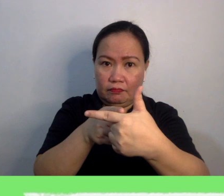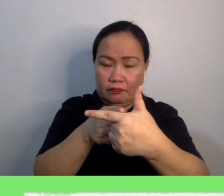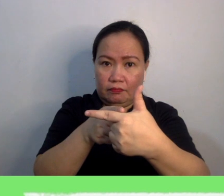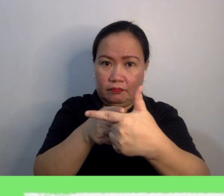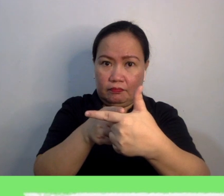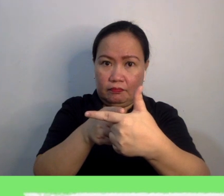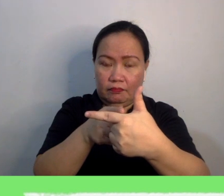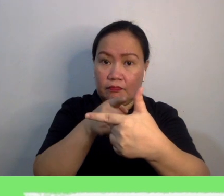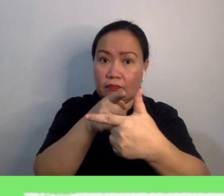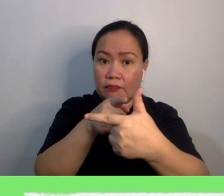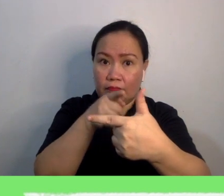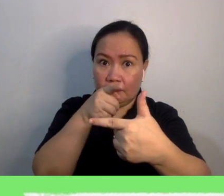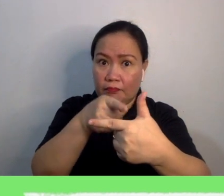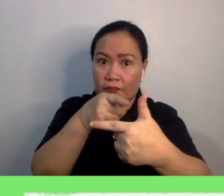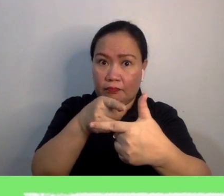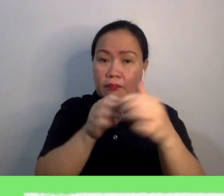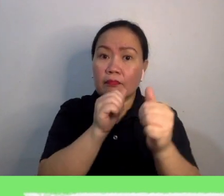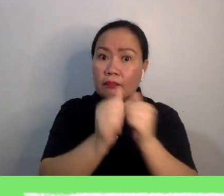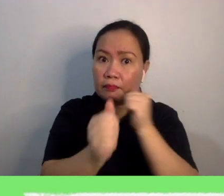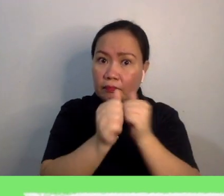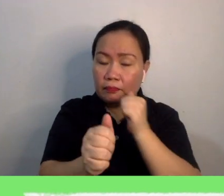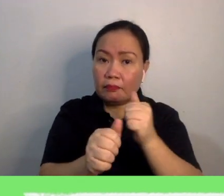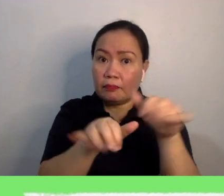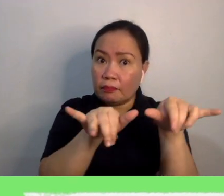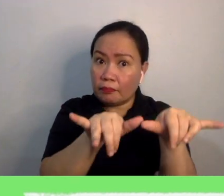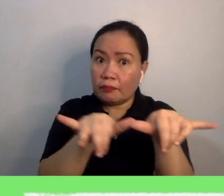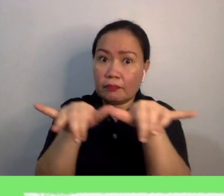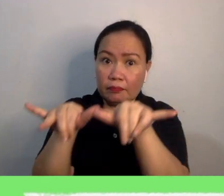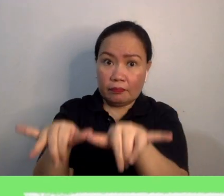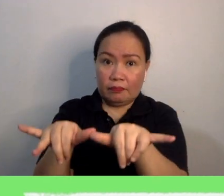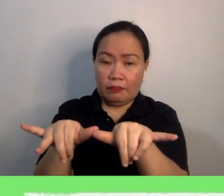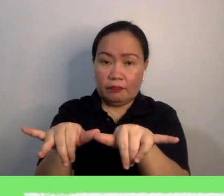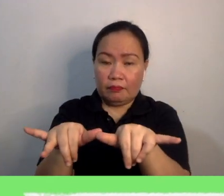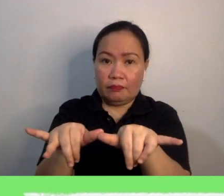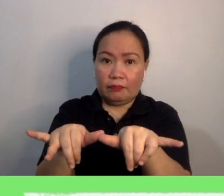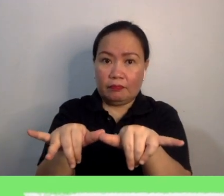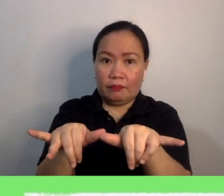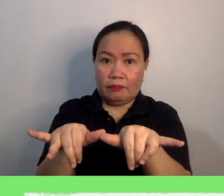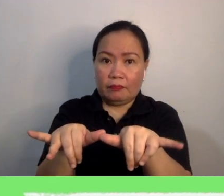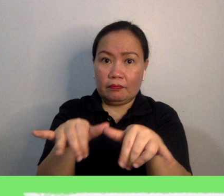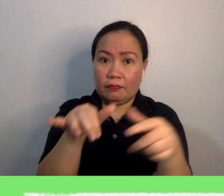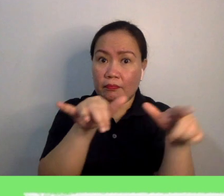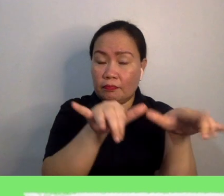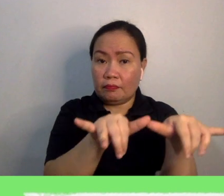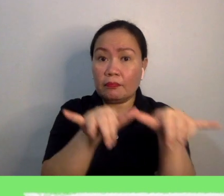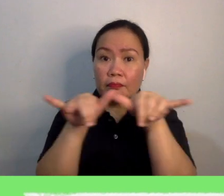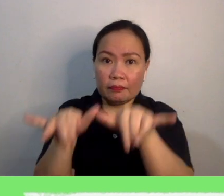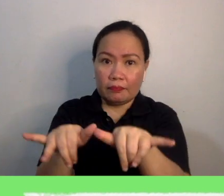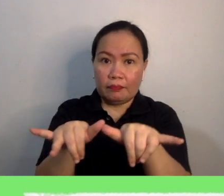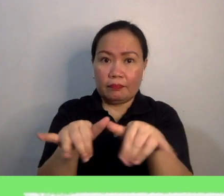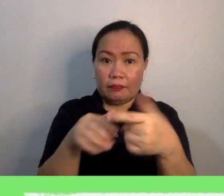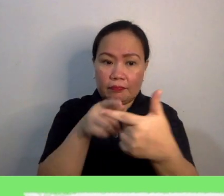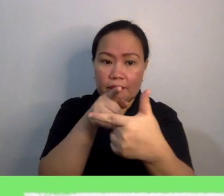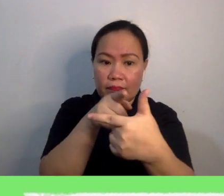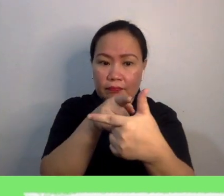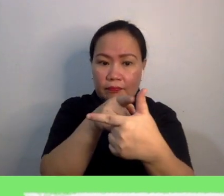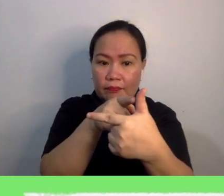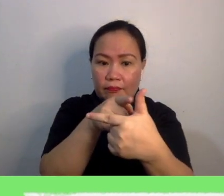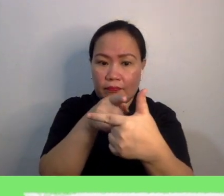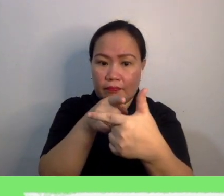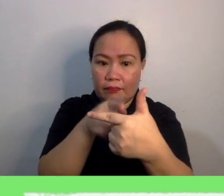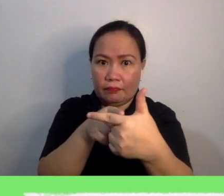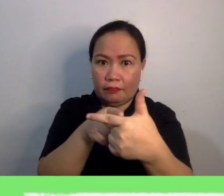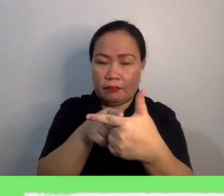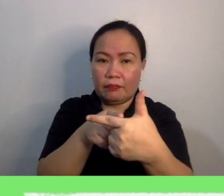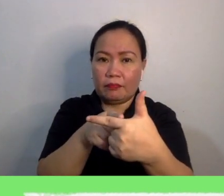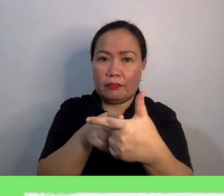ganitong symbol, this means that the measure, okay, that the measure of the angle